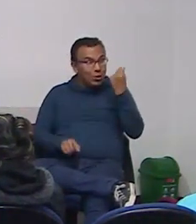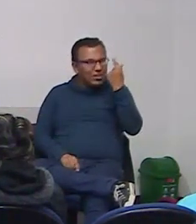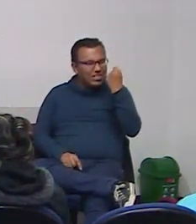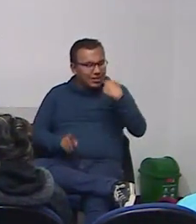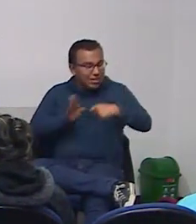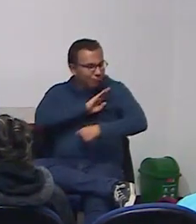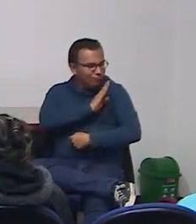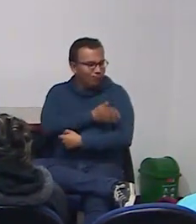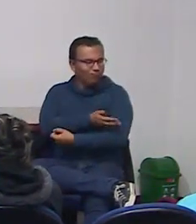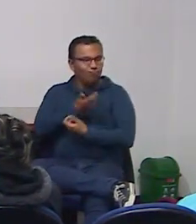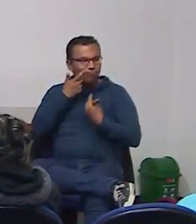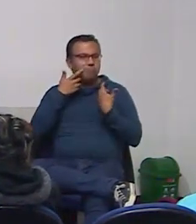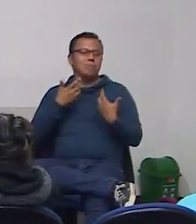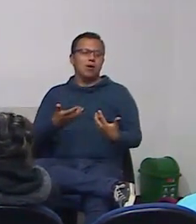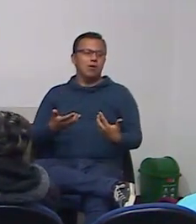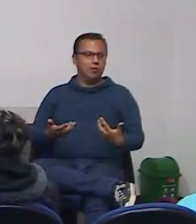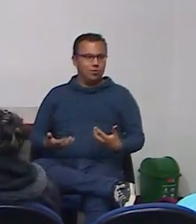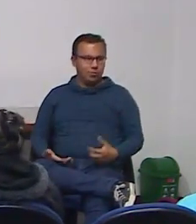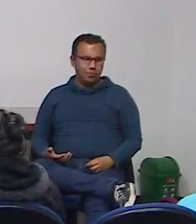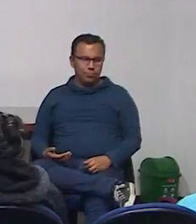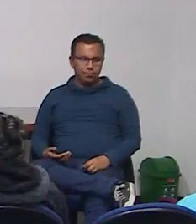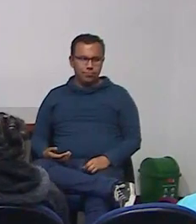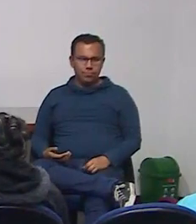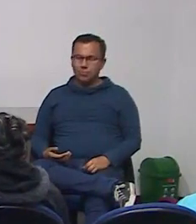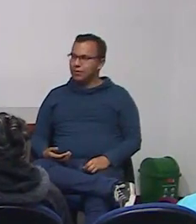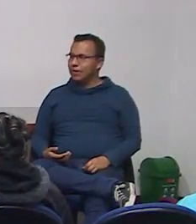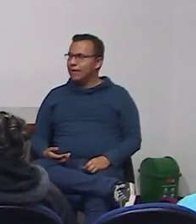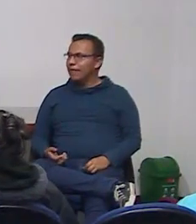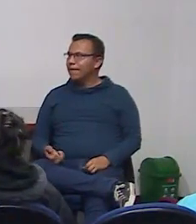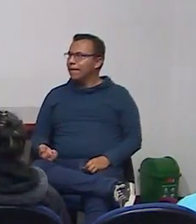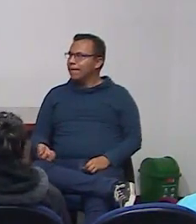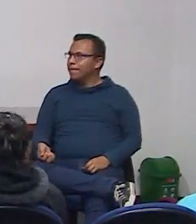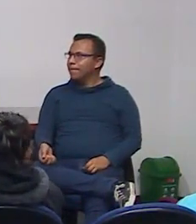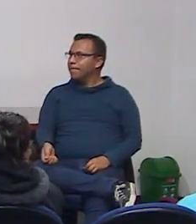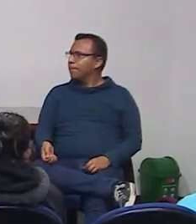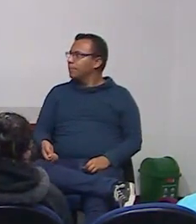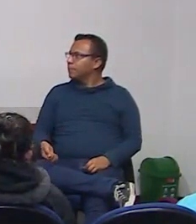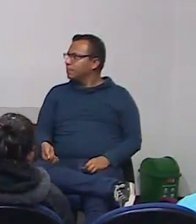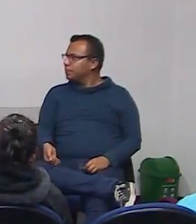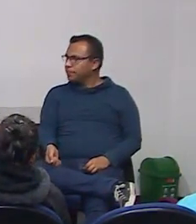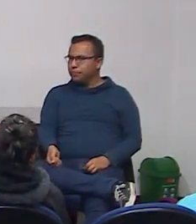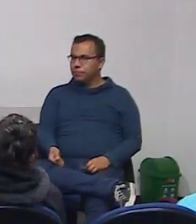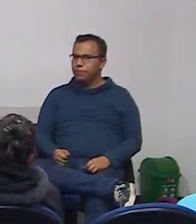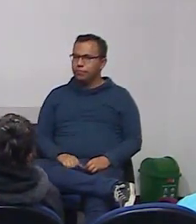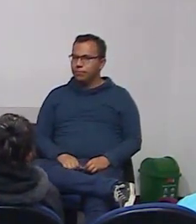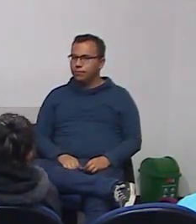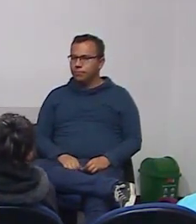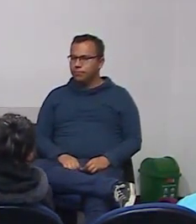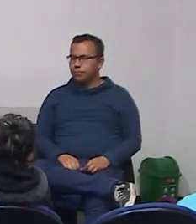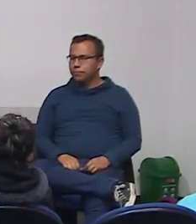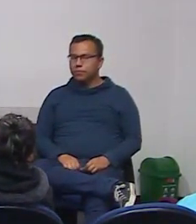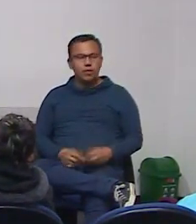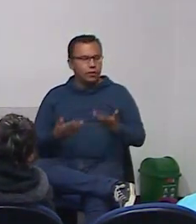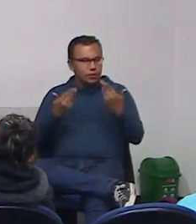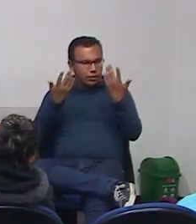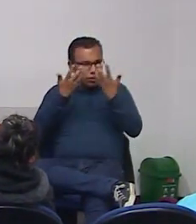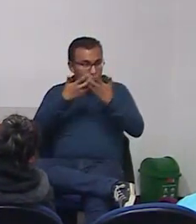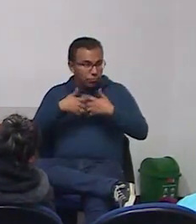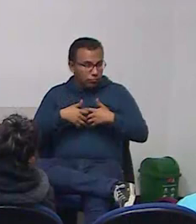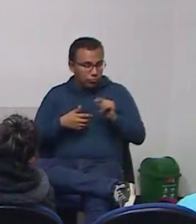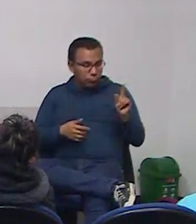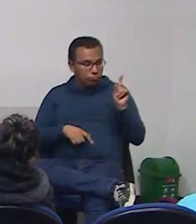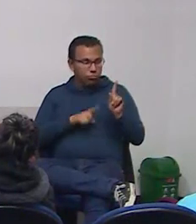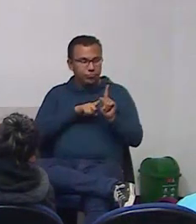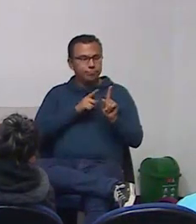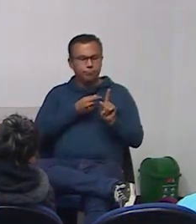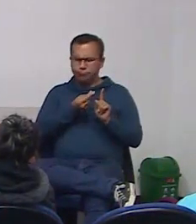poder de la música realmente se me olvidó contarles de un programa ya les cuento e entonces realmente pues ha funcionado muy bien y nos